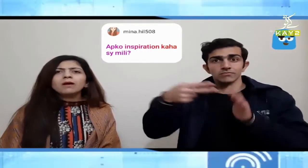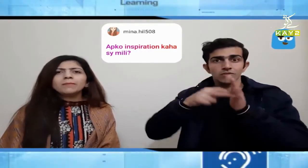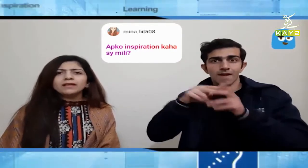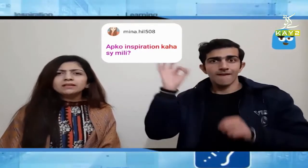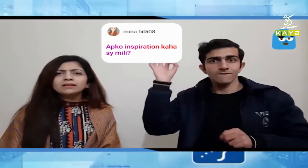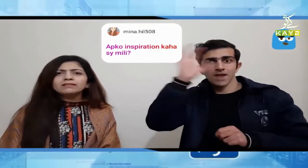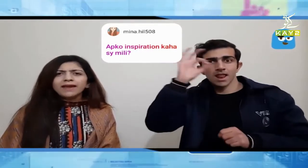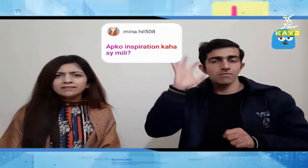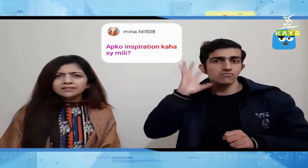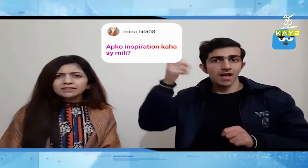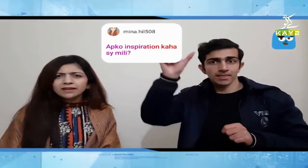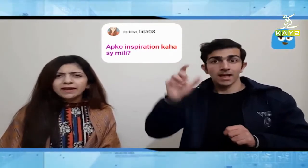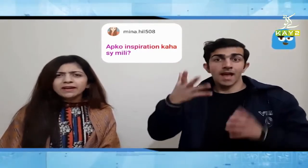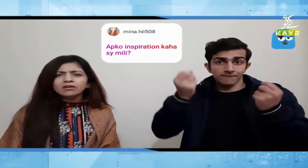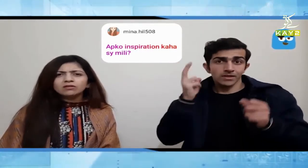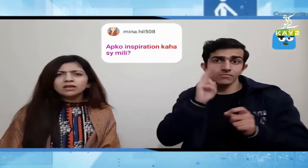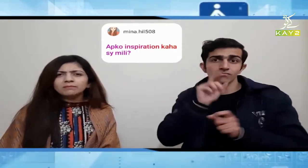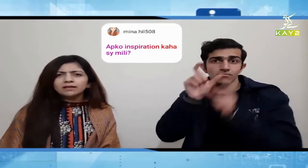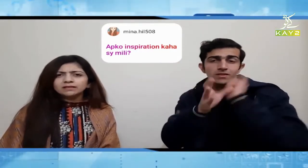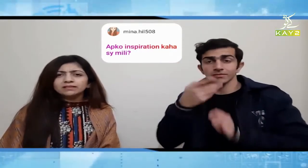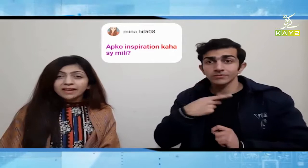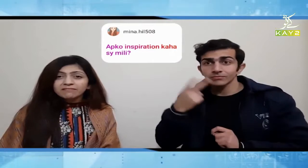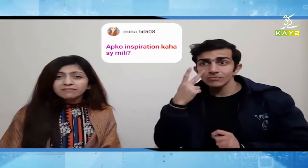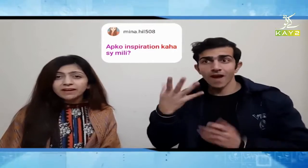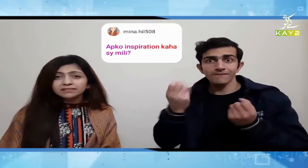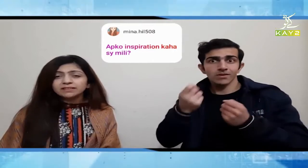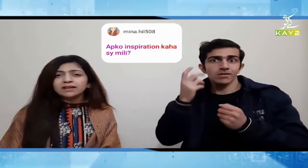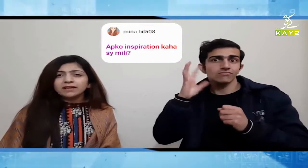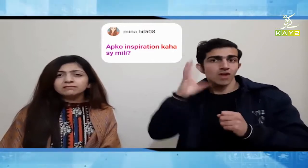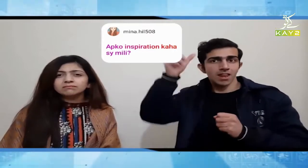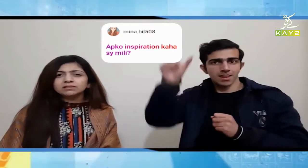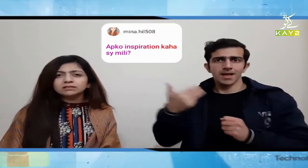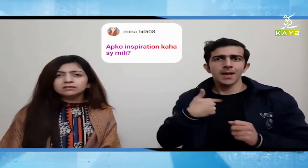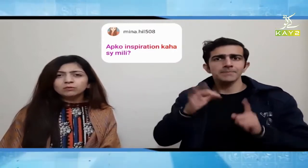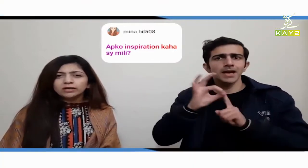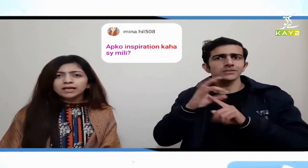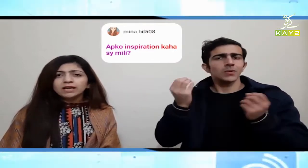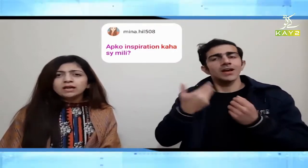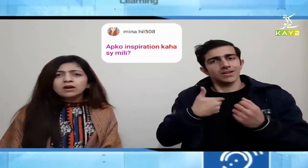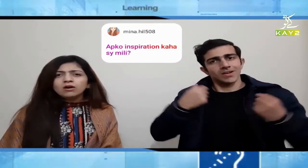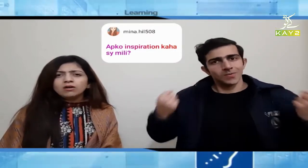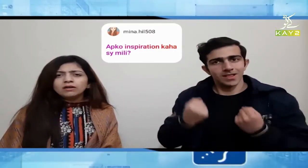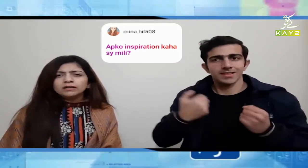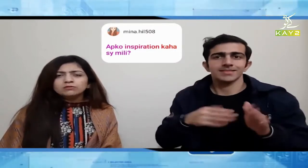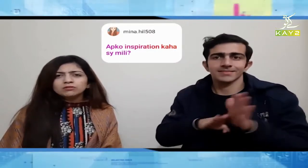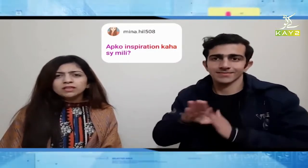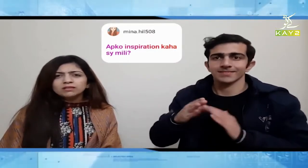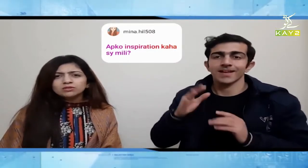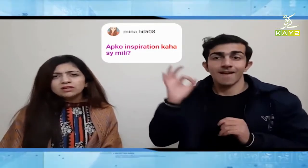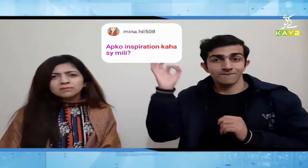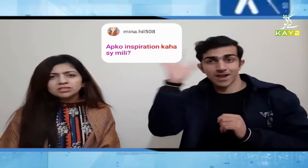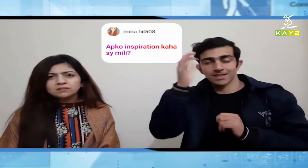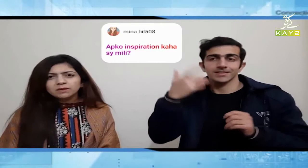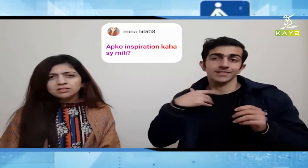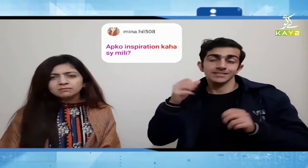वो अमेरिकन एक्टर है और अमेरिकन डेफ एक्टर एंड मॉडल है, और उसको देख के